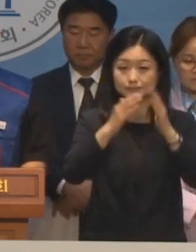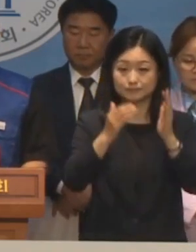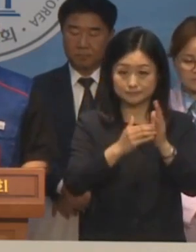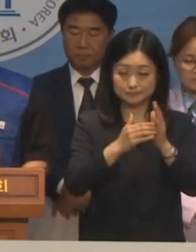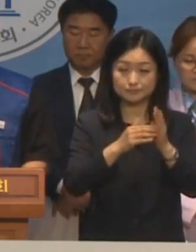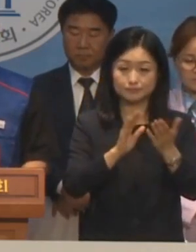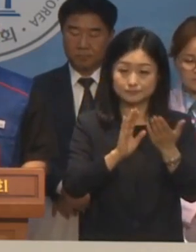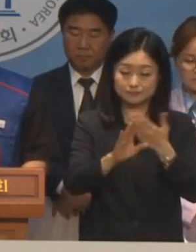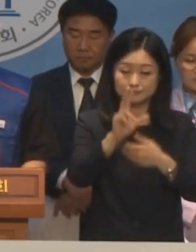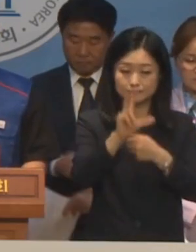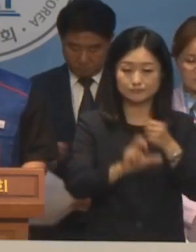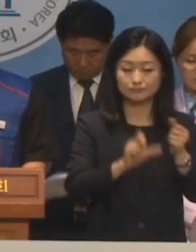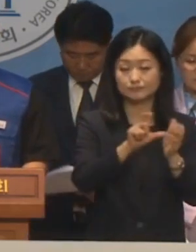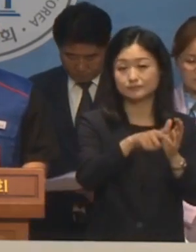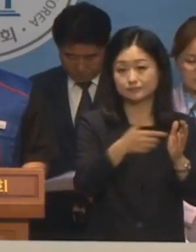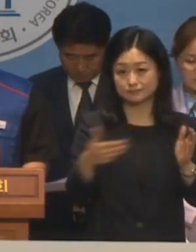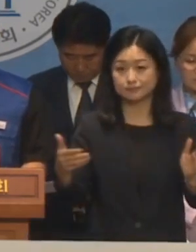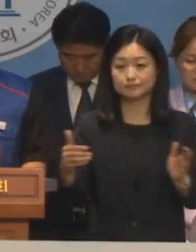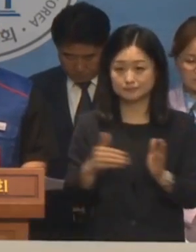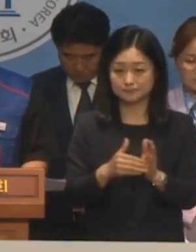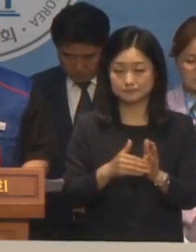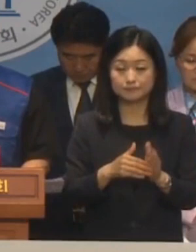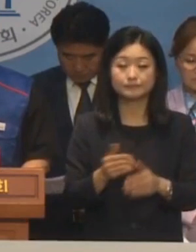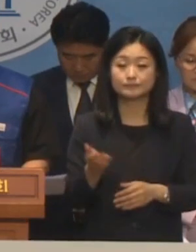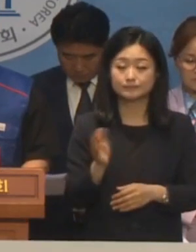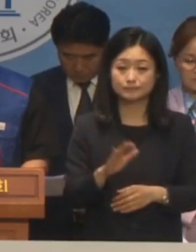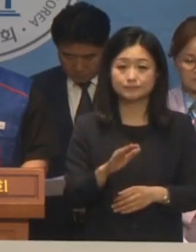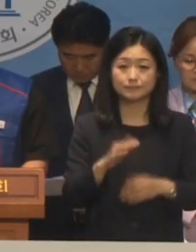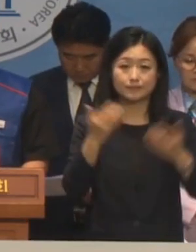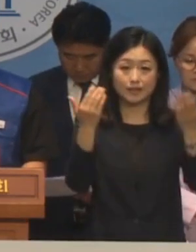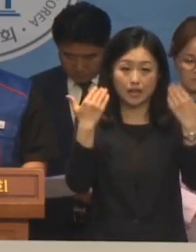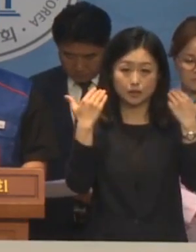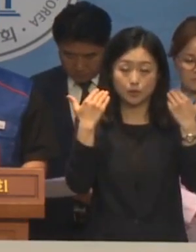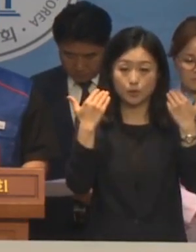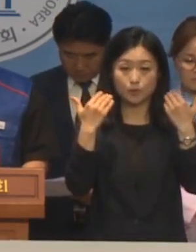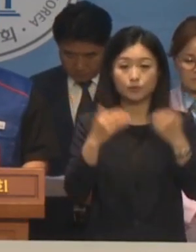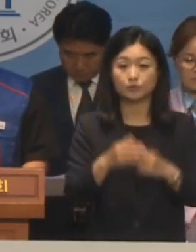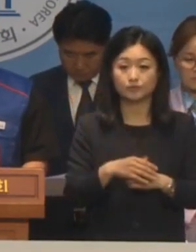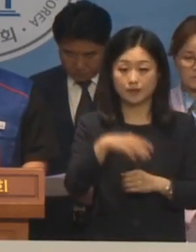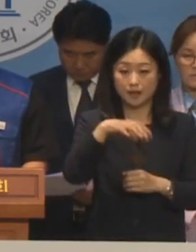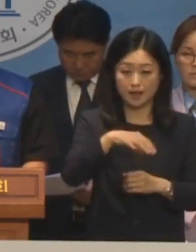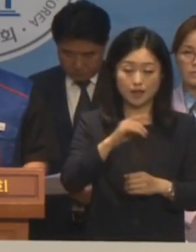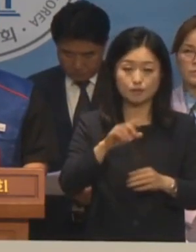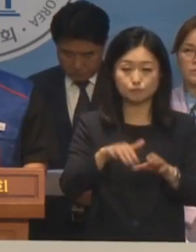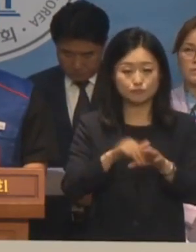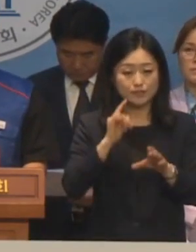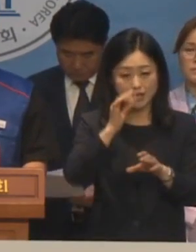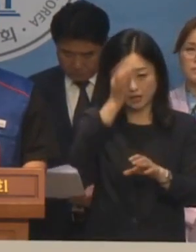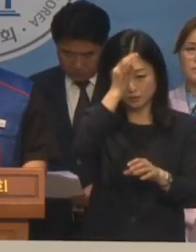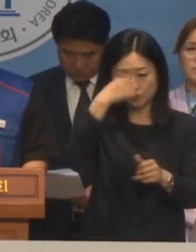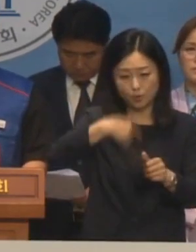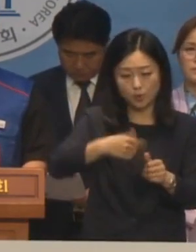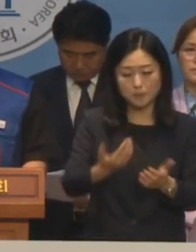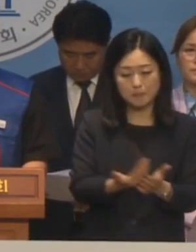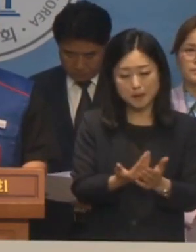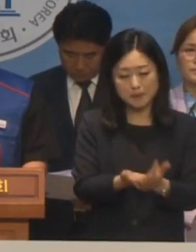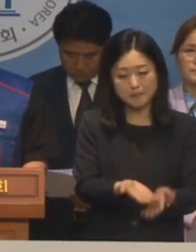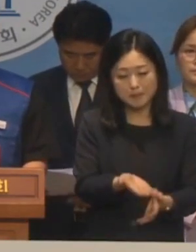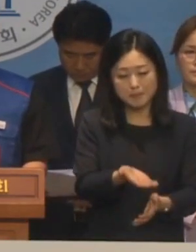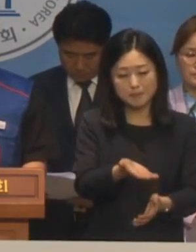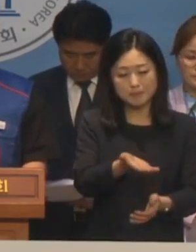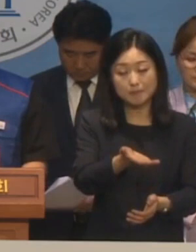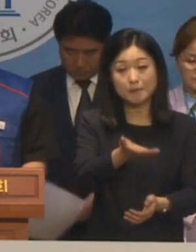25년 여러 부침이 있어왔으나 학교 문화예술 교육은 조금씩 성장하였습니다. 예술